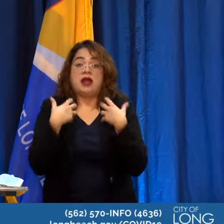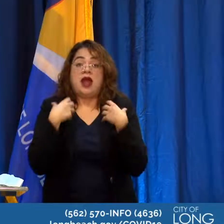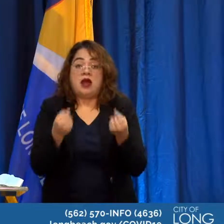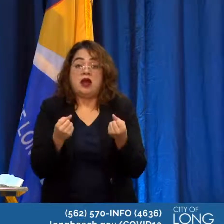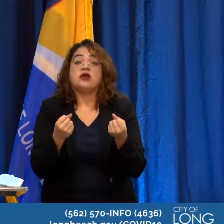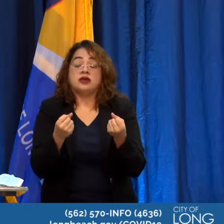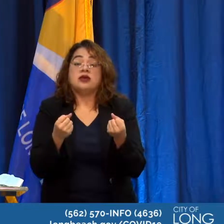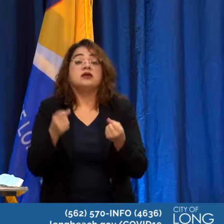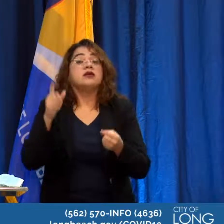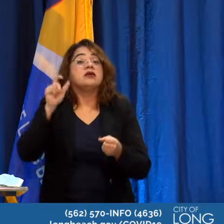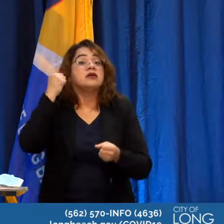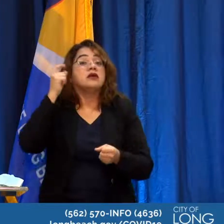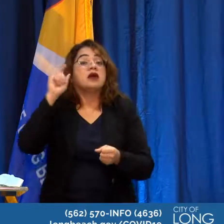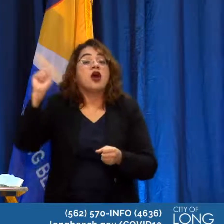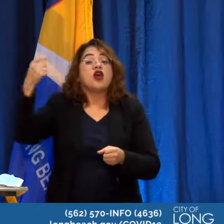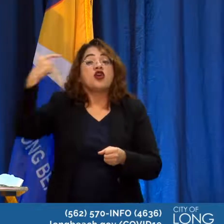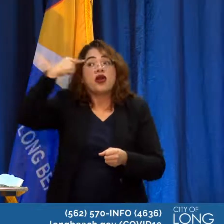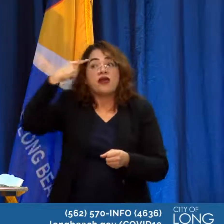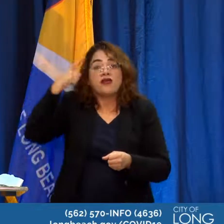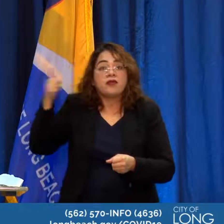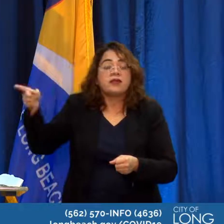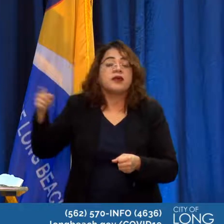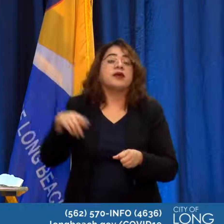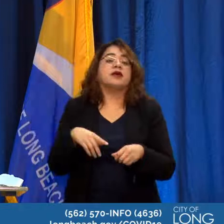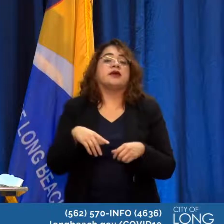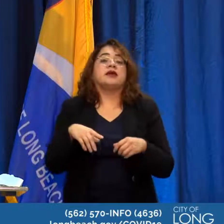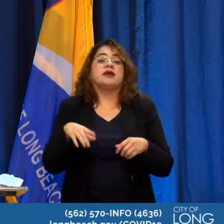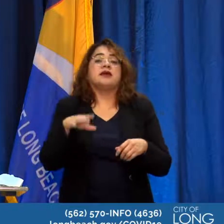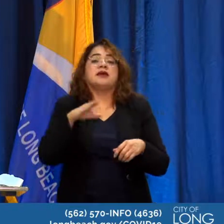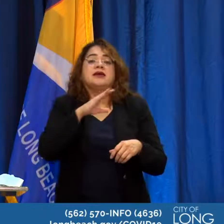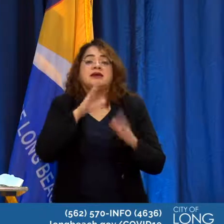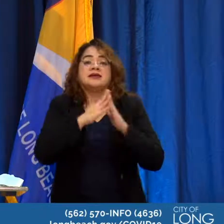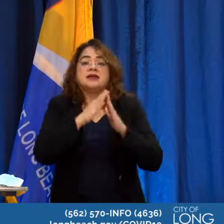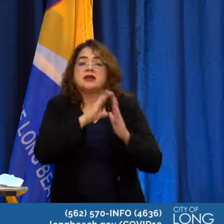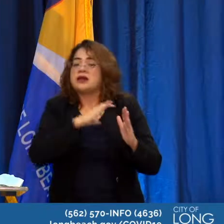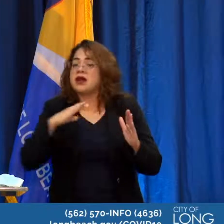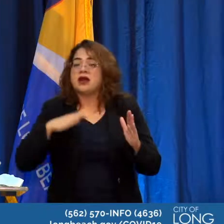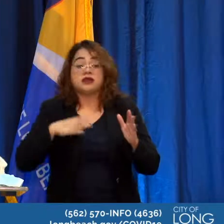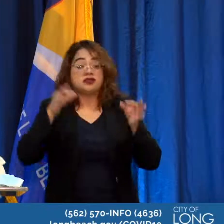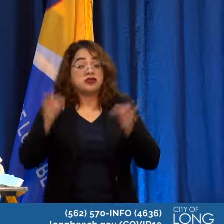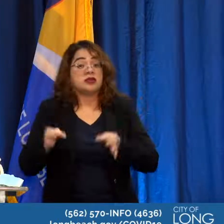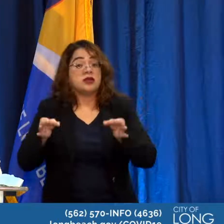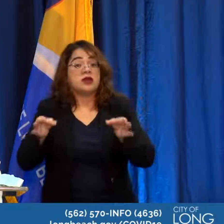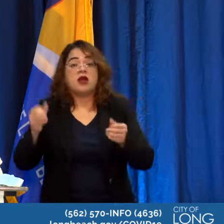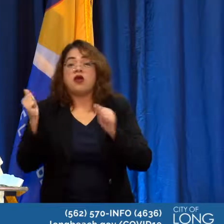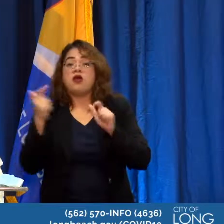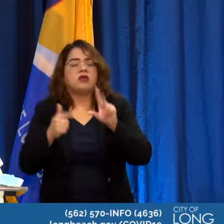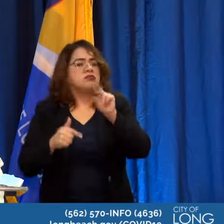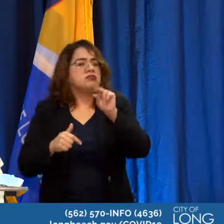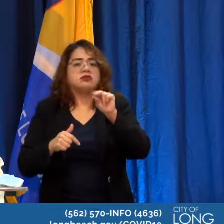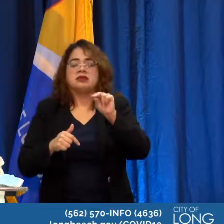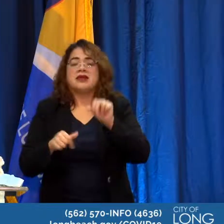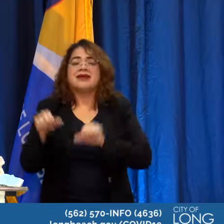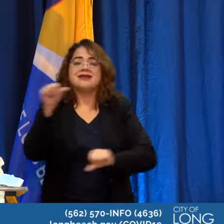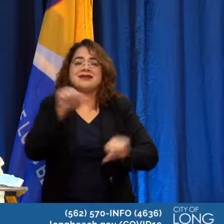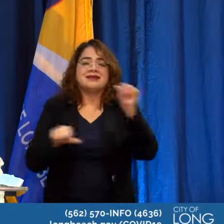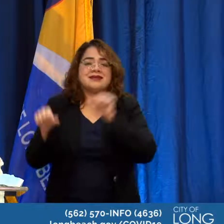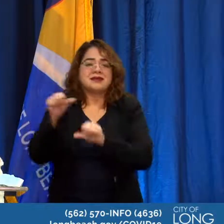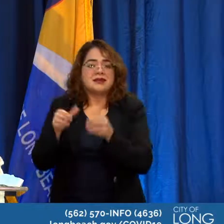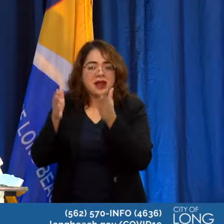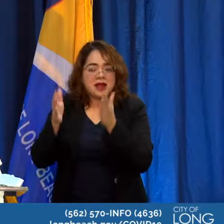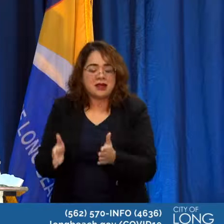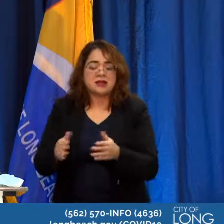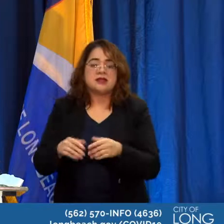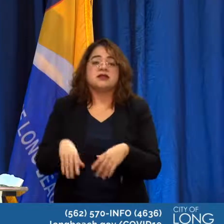políticos que hacen las decisiones aquí en la ciudad, sino los profesionales médicos y científicos basados en